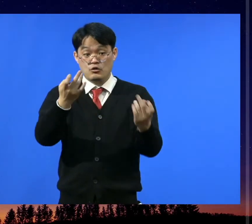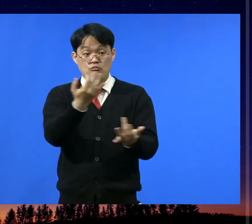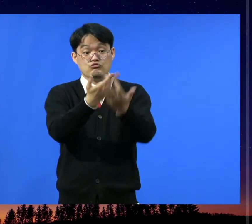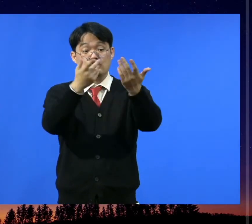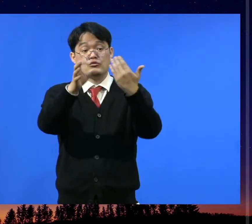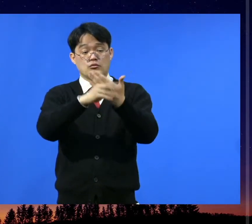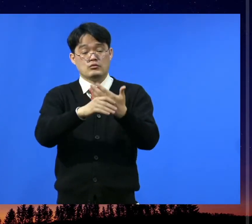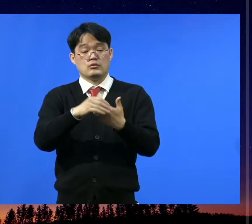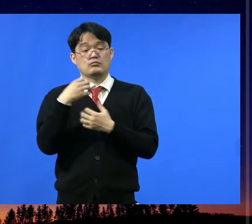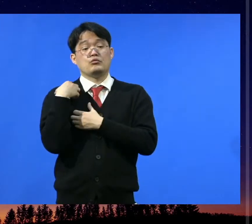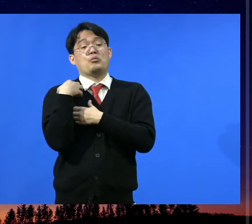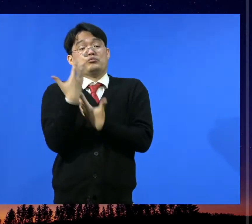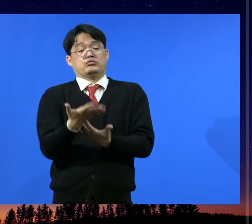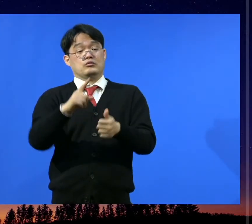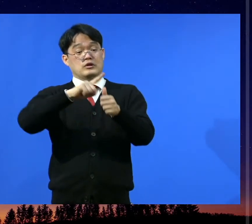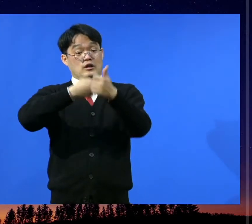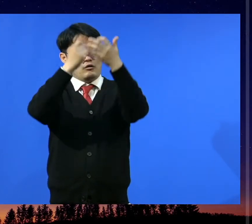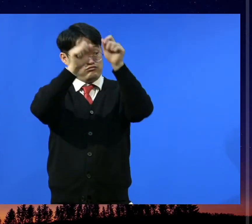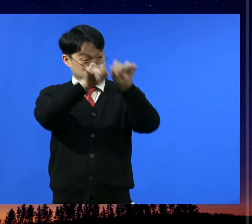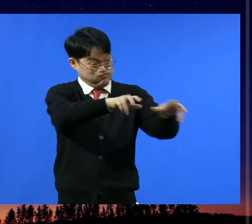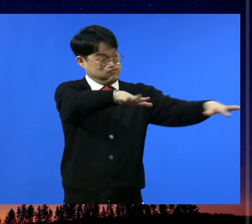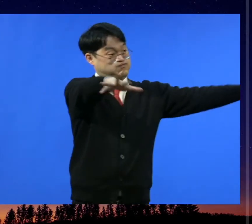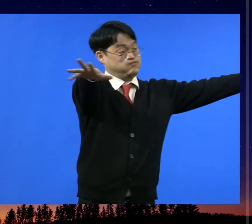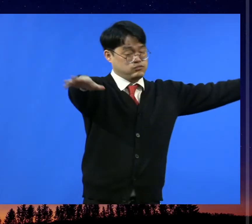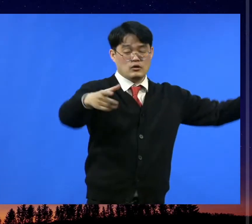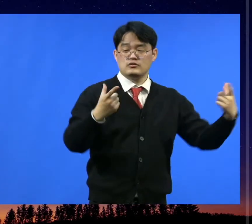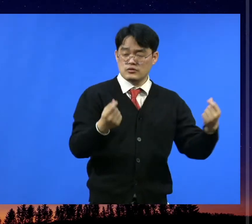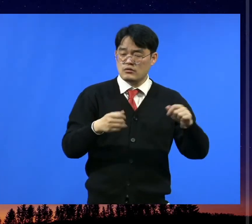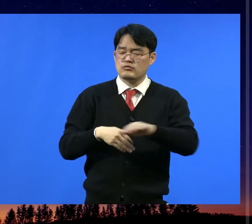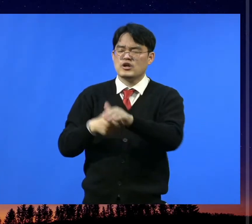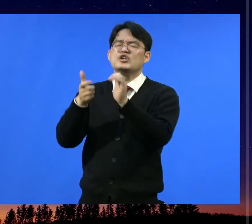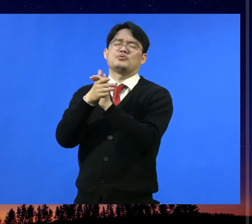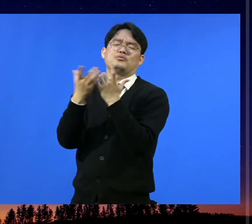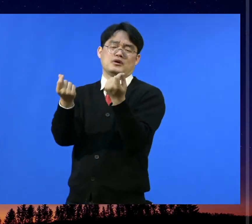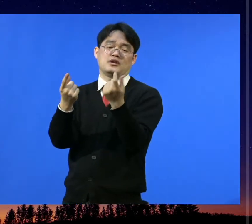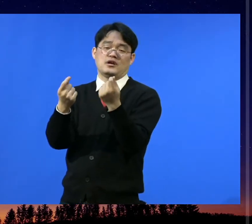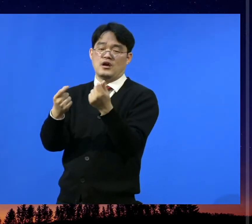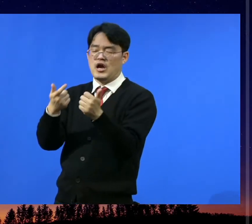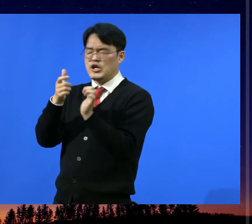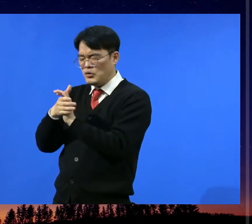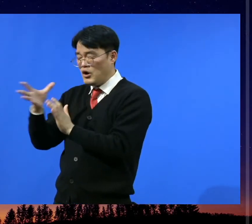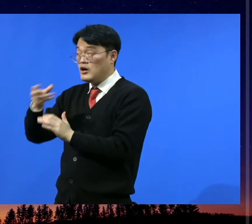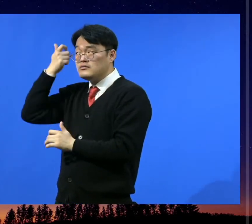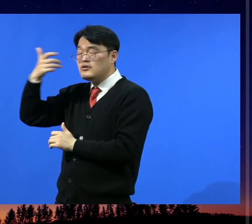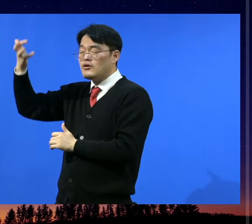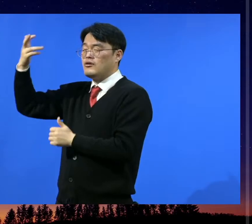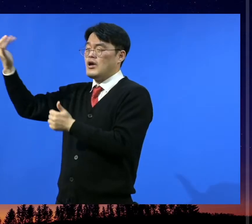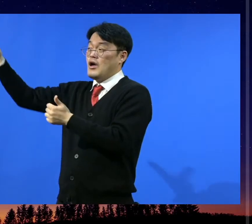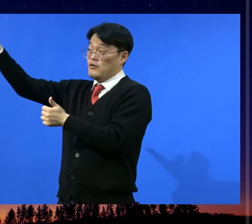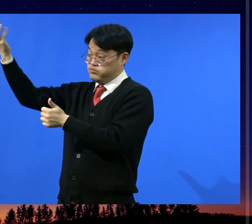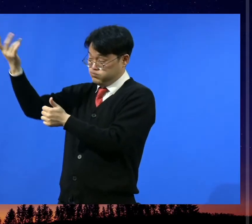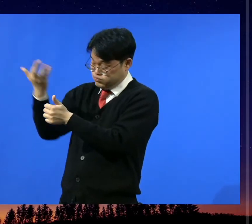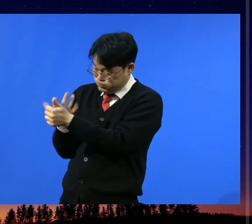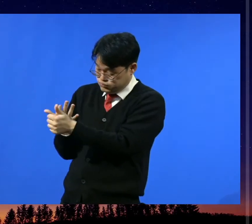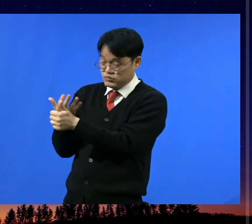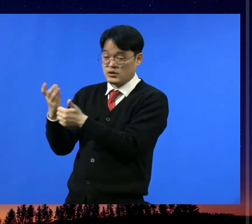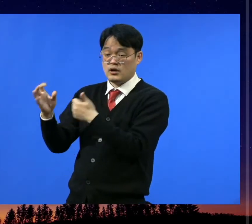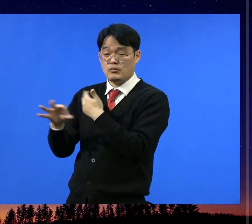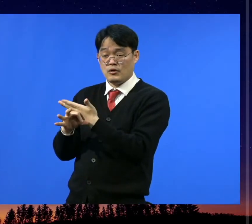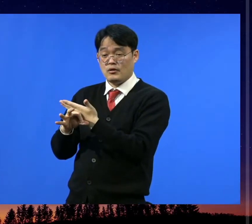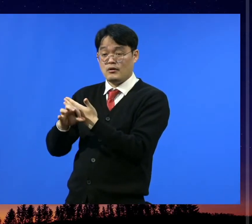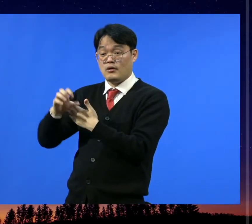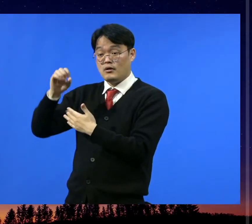없어. 그냥 자동적으로 기도가 되는 거예요. 성령이 그냥 계속 뜨겁게 막 활활 타오르게 하는 거예요.